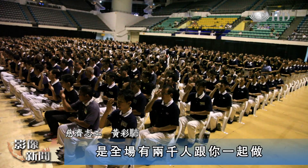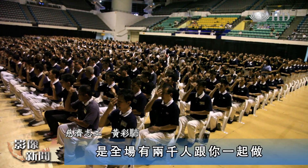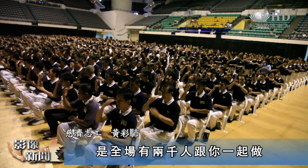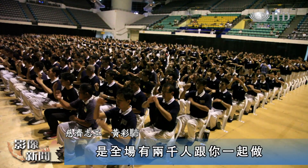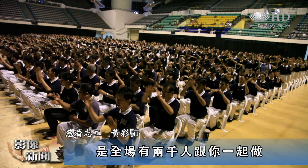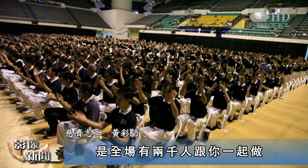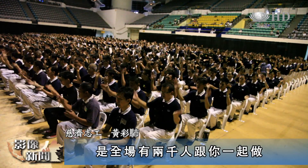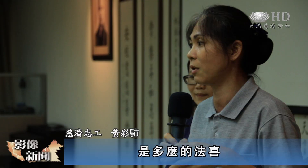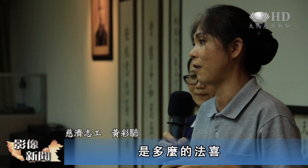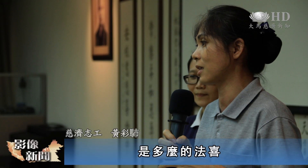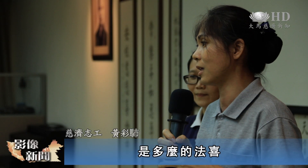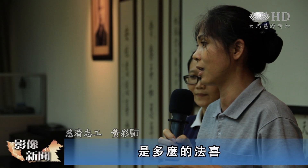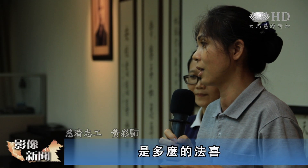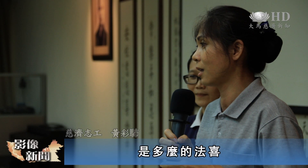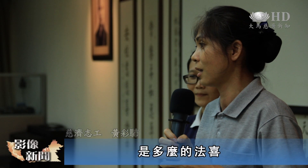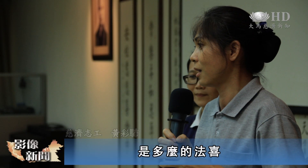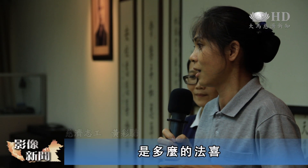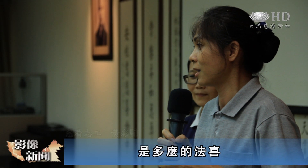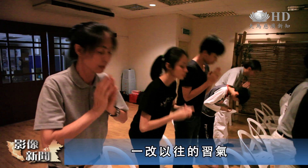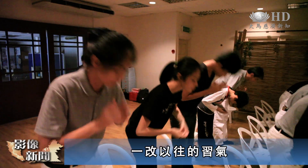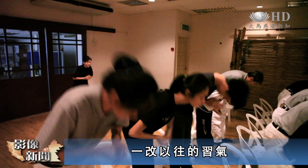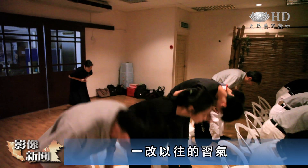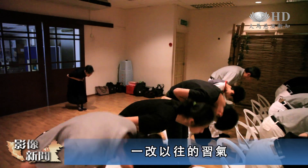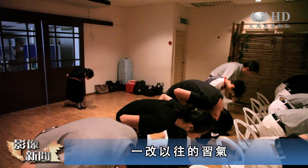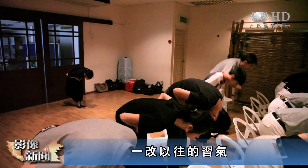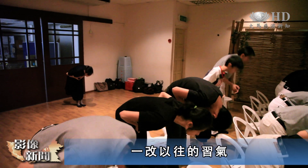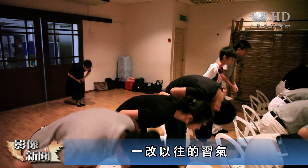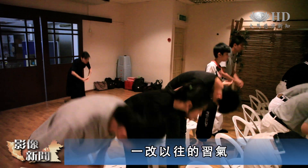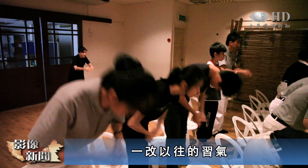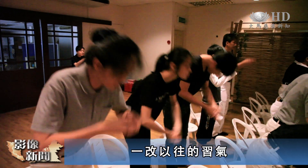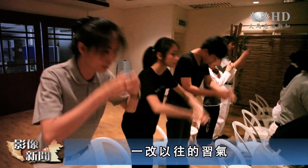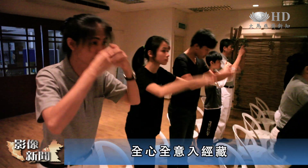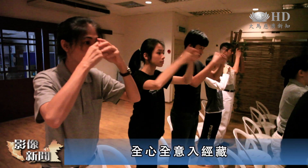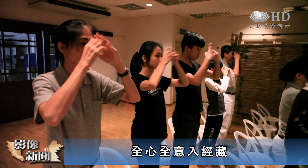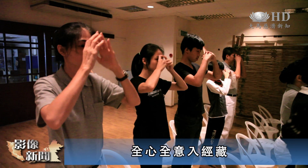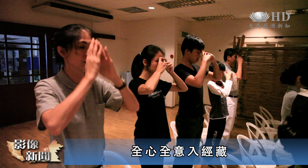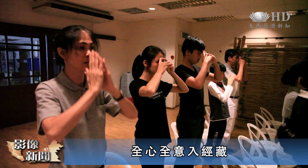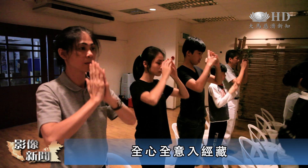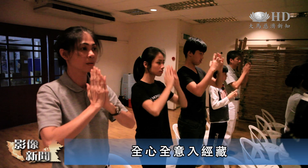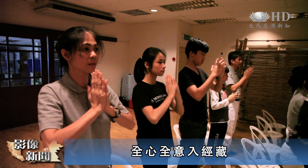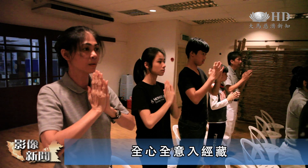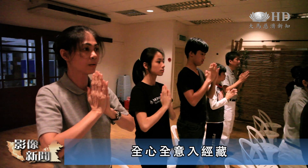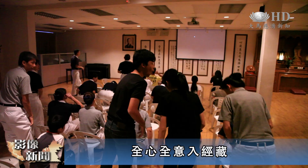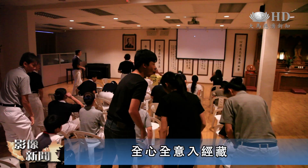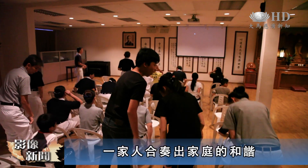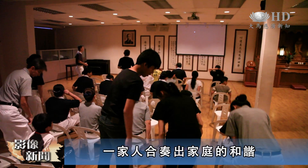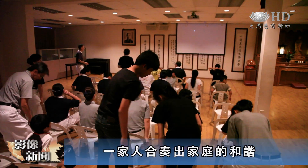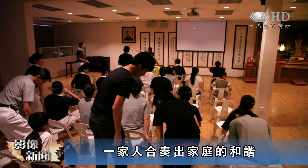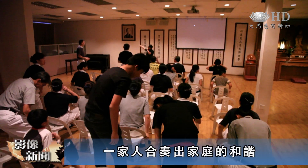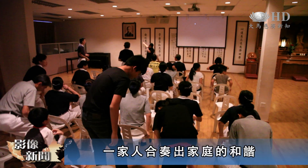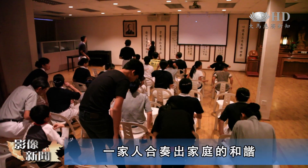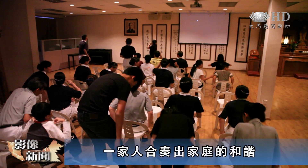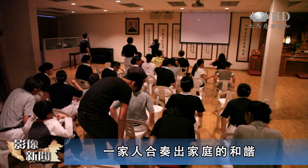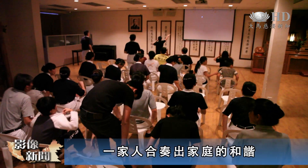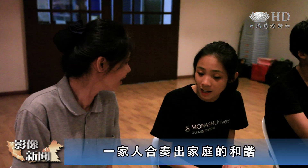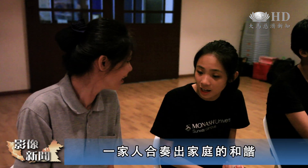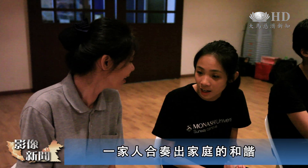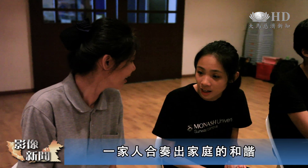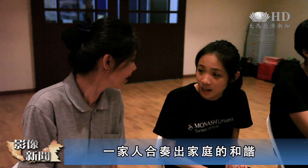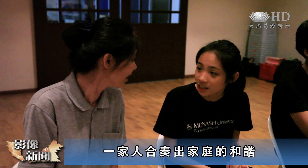做，是多么的欢喜。 一改以往的习气，全心全意入进藏，一家人合奏出家庭的和谐，